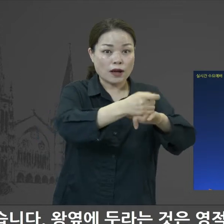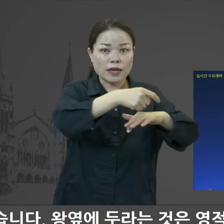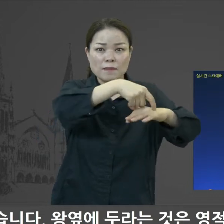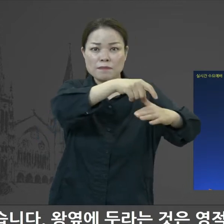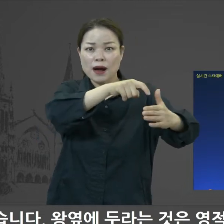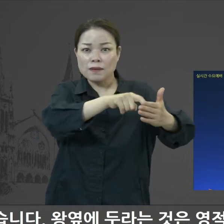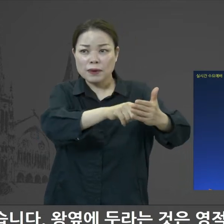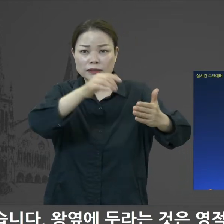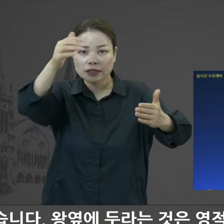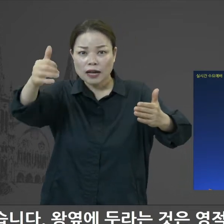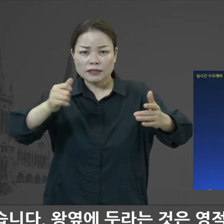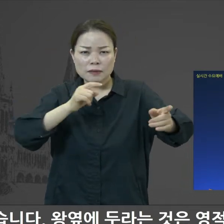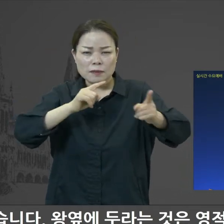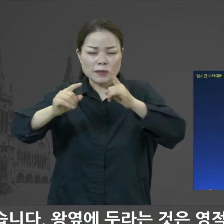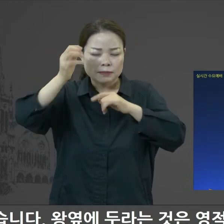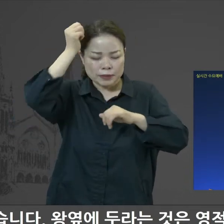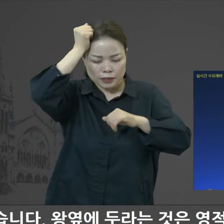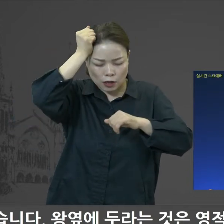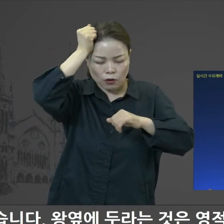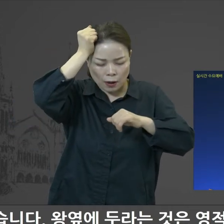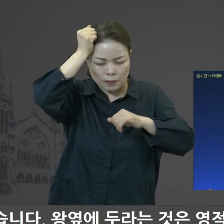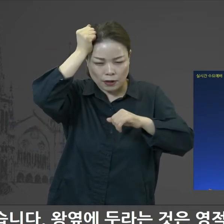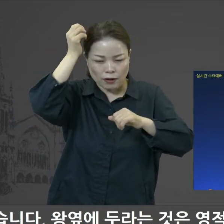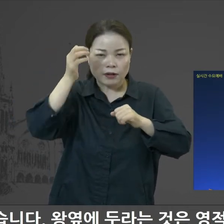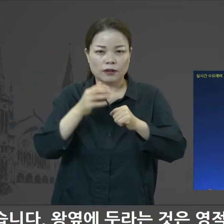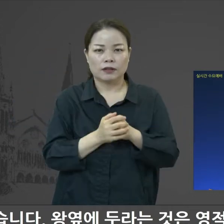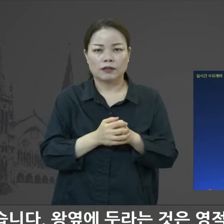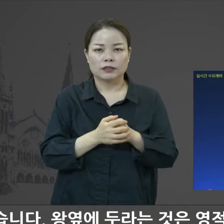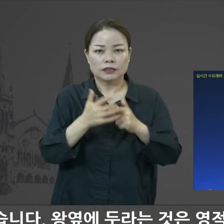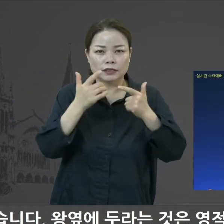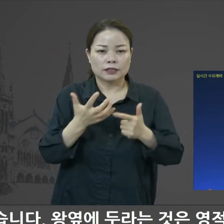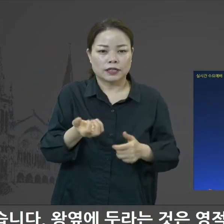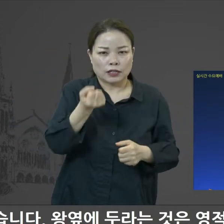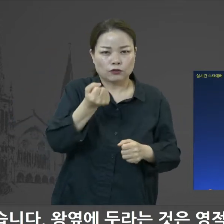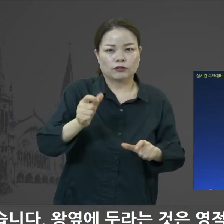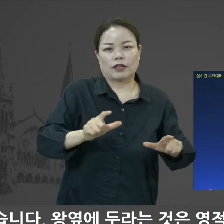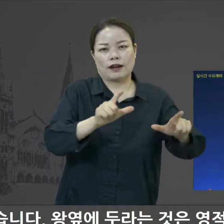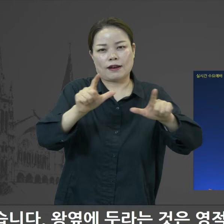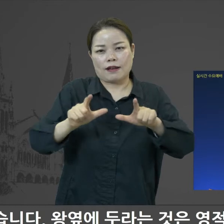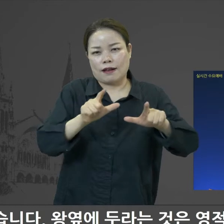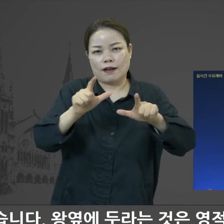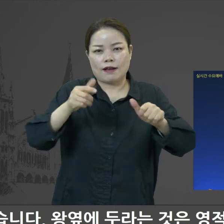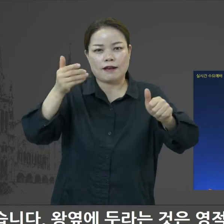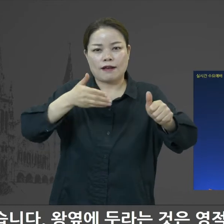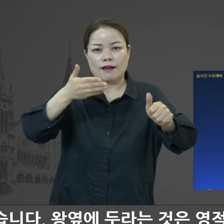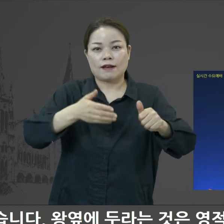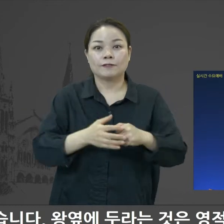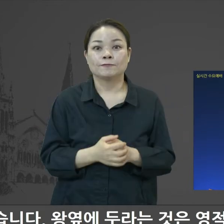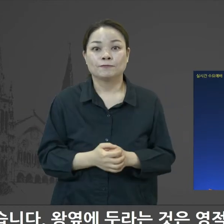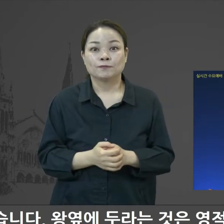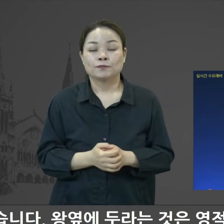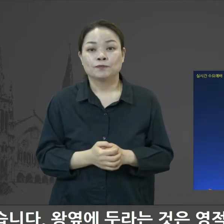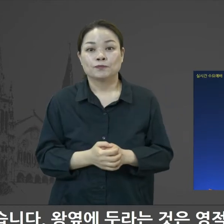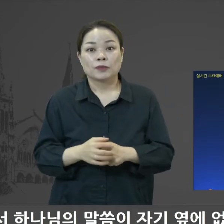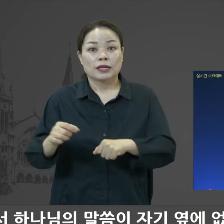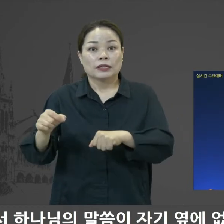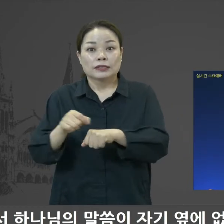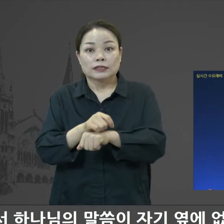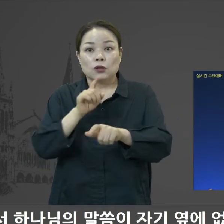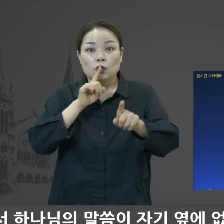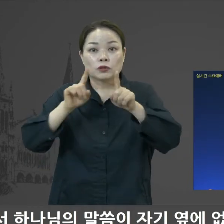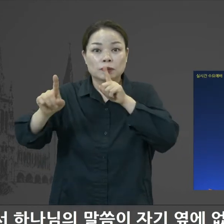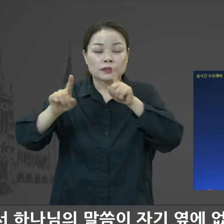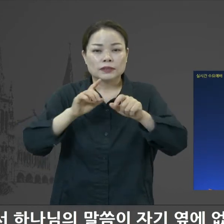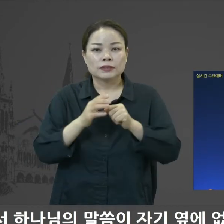마음에서 하나님의 말씀이 자기 옆에 없으면 안 되는 것입니다. 특별히 오늘